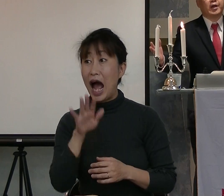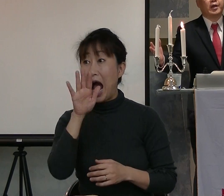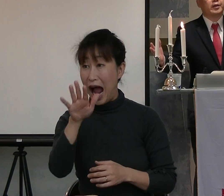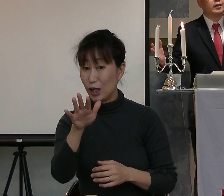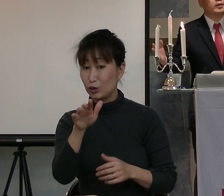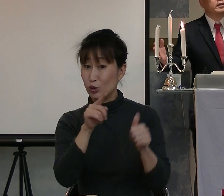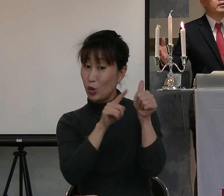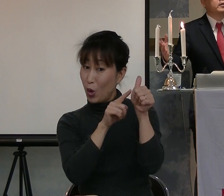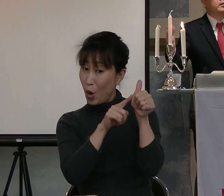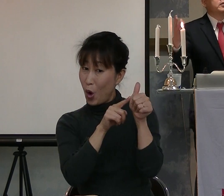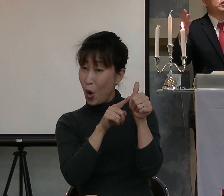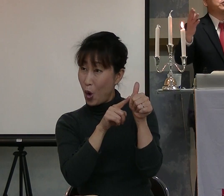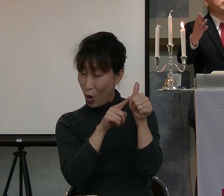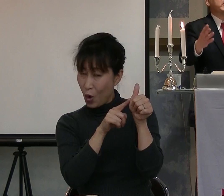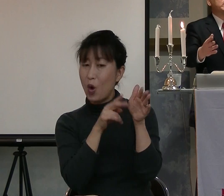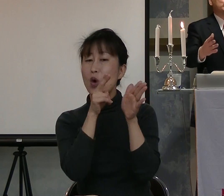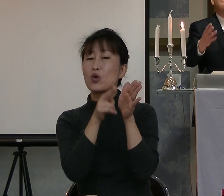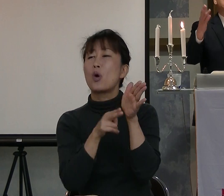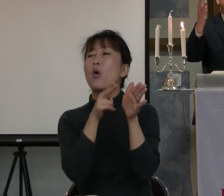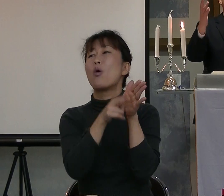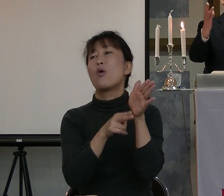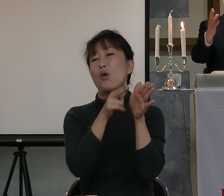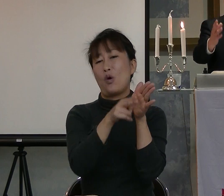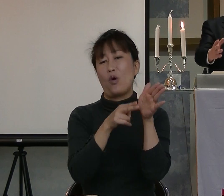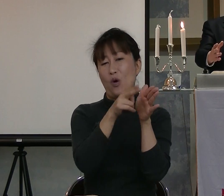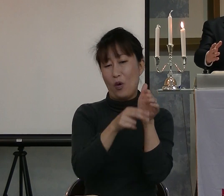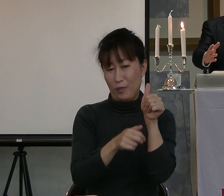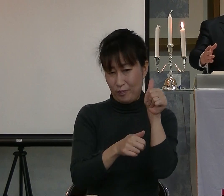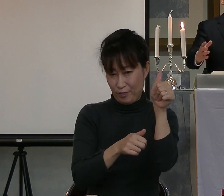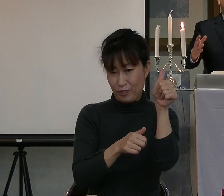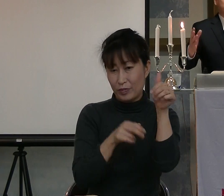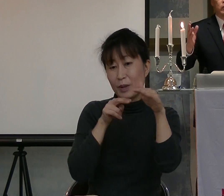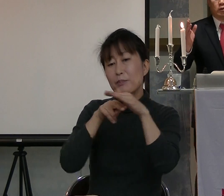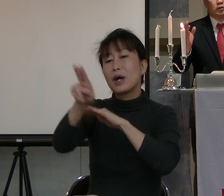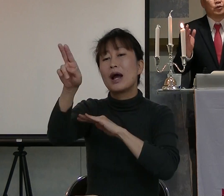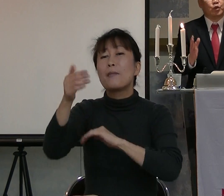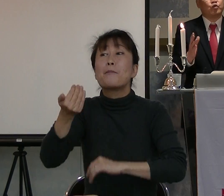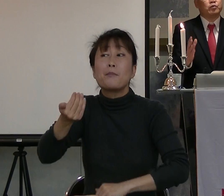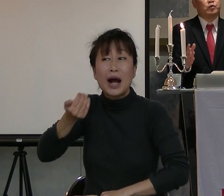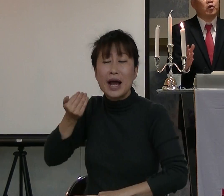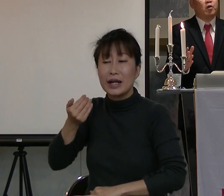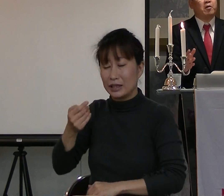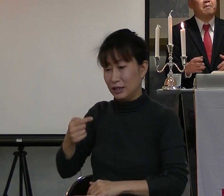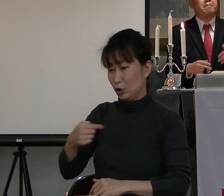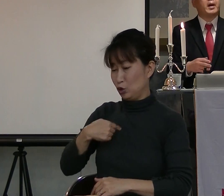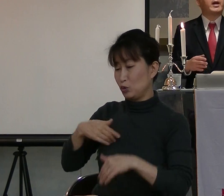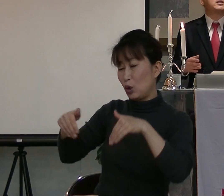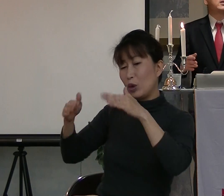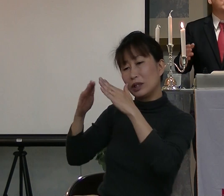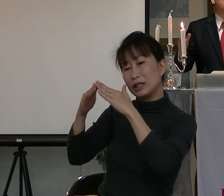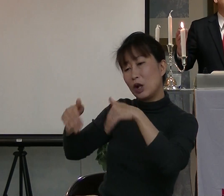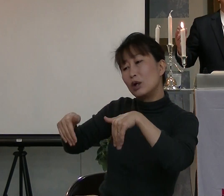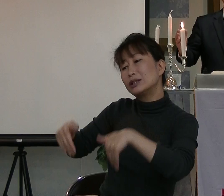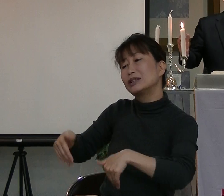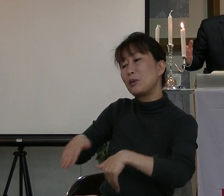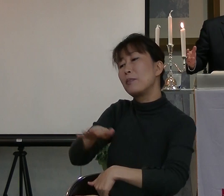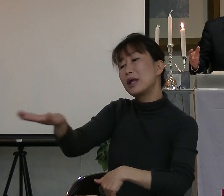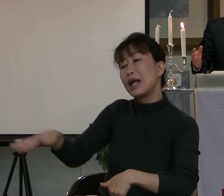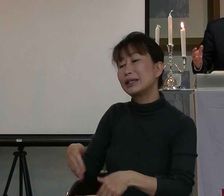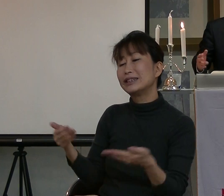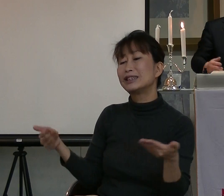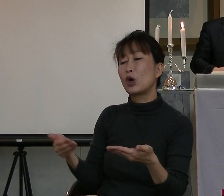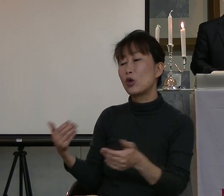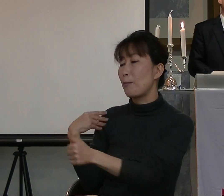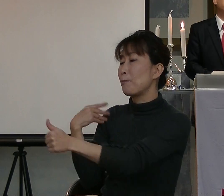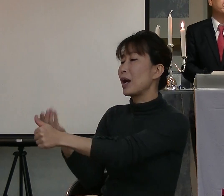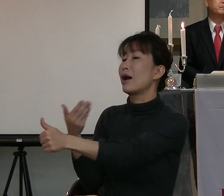て、自分たちの主家たちにその職務を任せたようなものであると